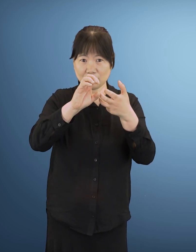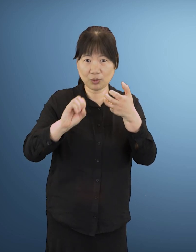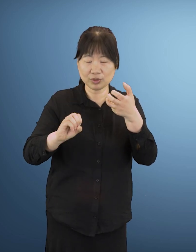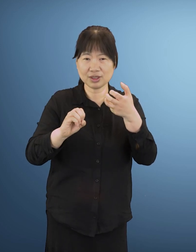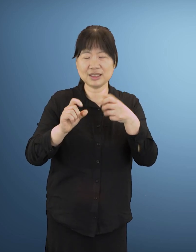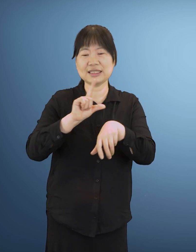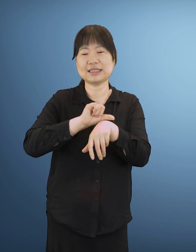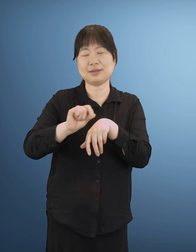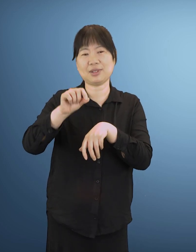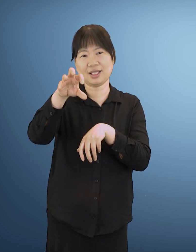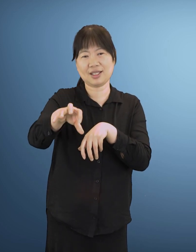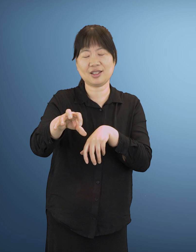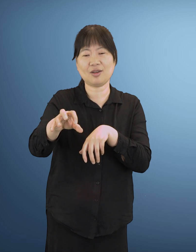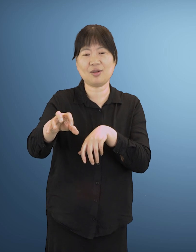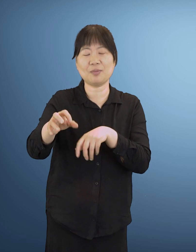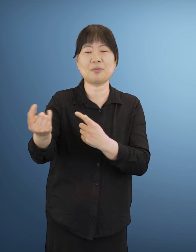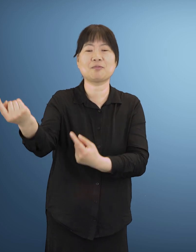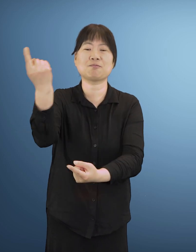지방에서,